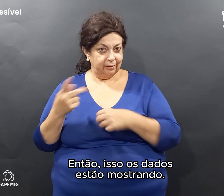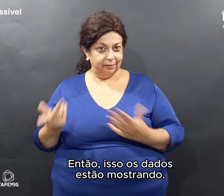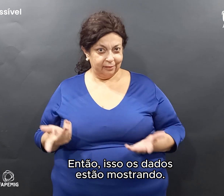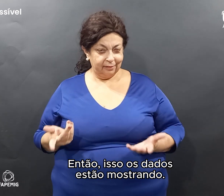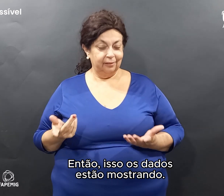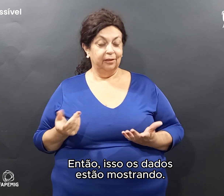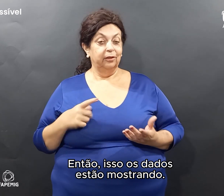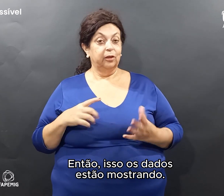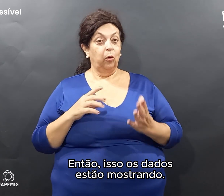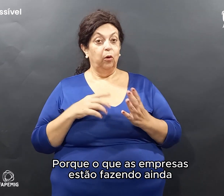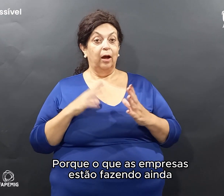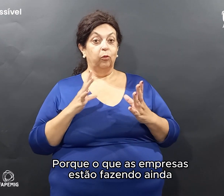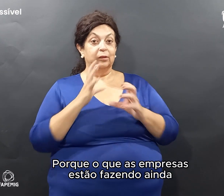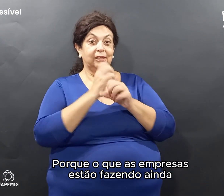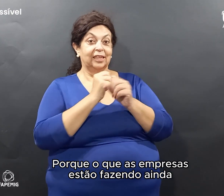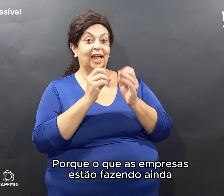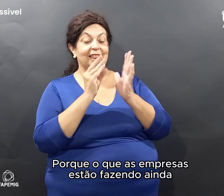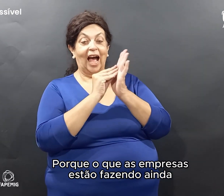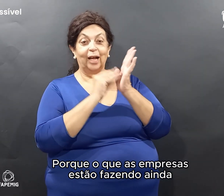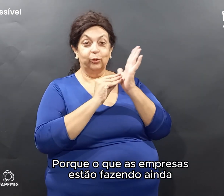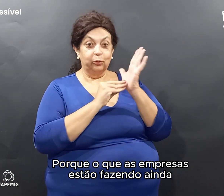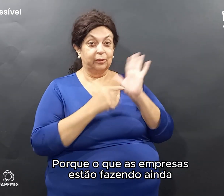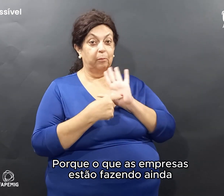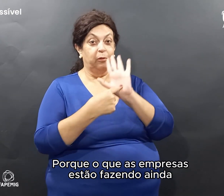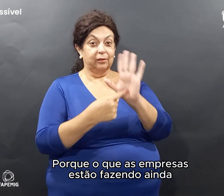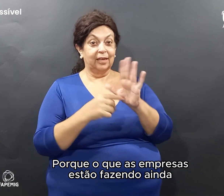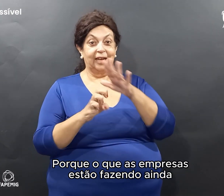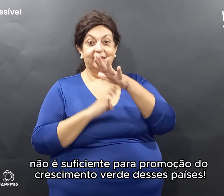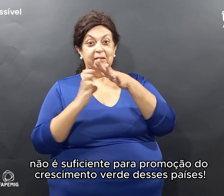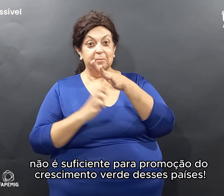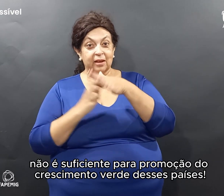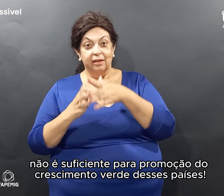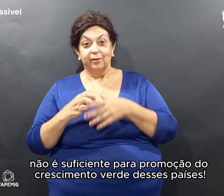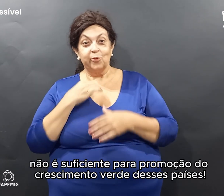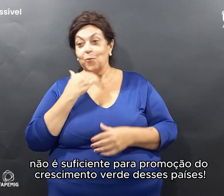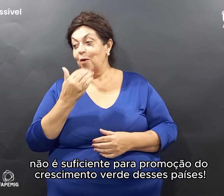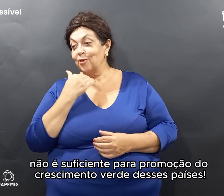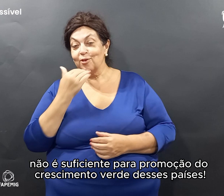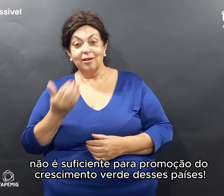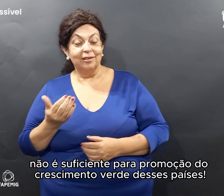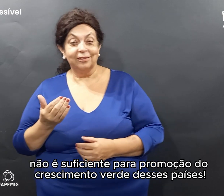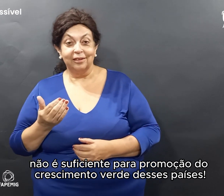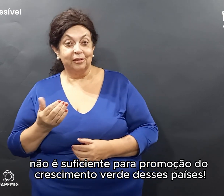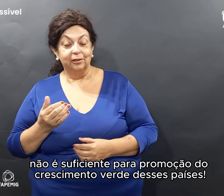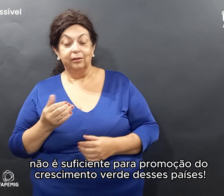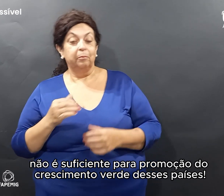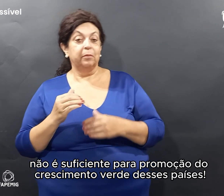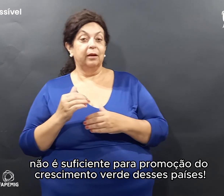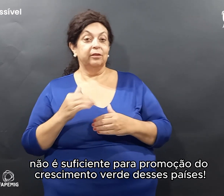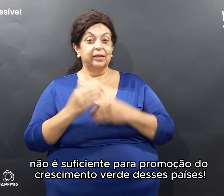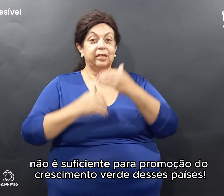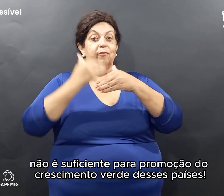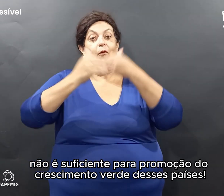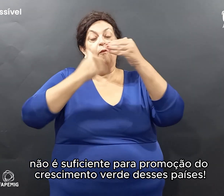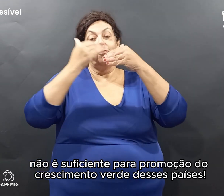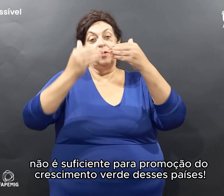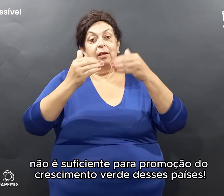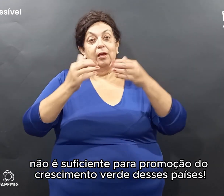os dados estão mostrando porque o que as empresas estão fazendo ainda não é suficiente para a promoção do crescimento verde